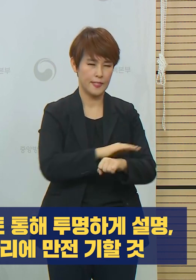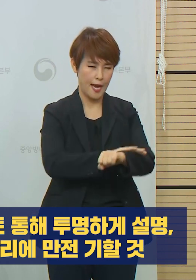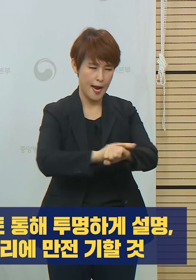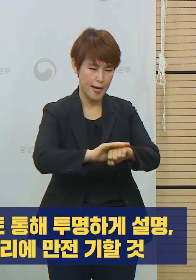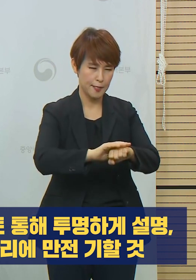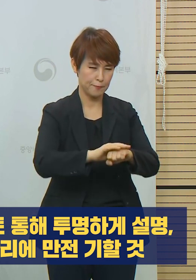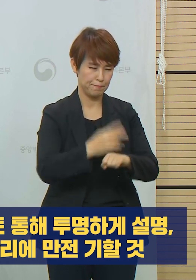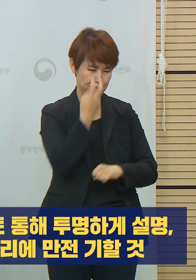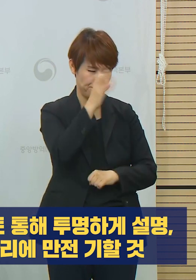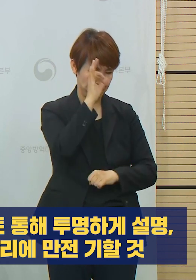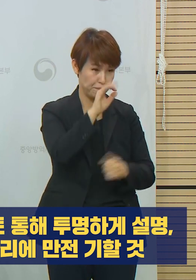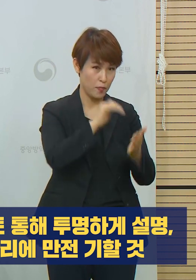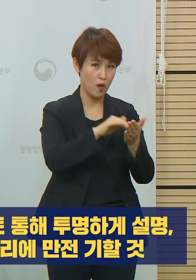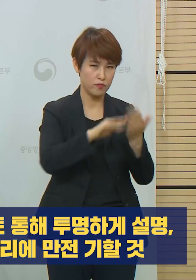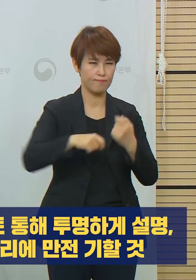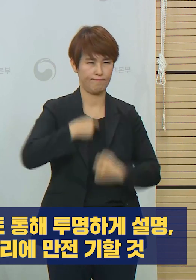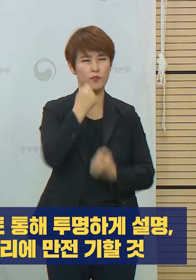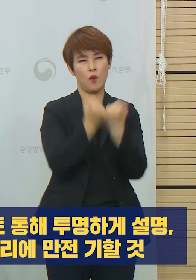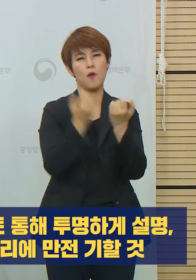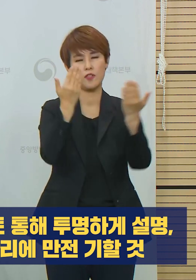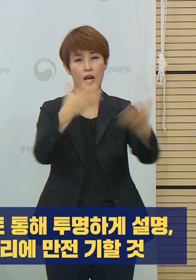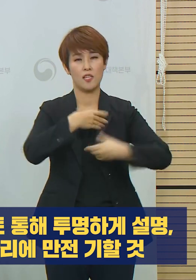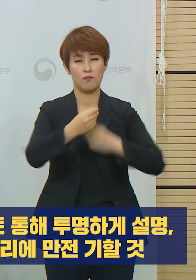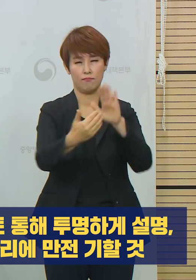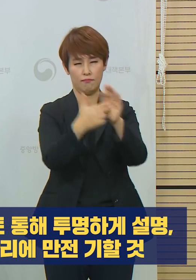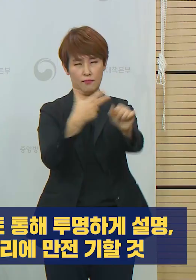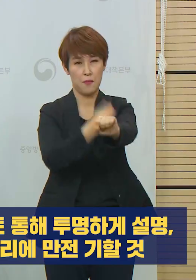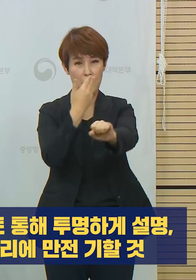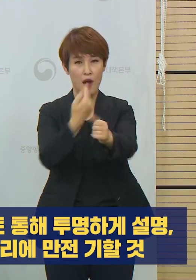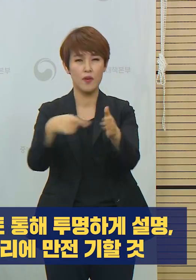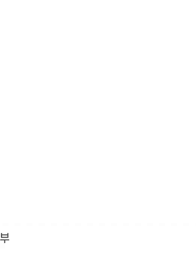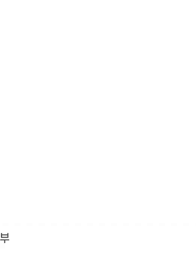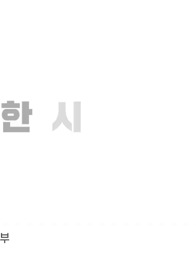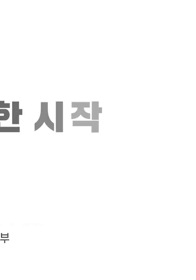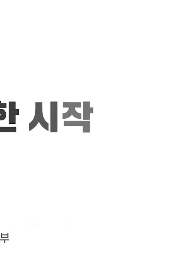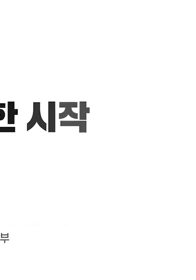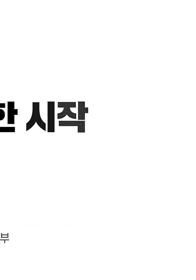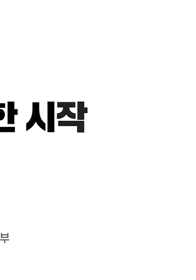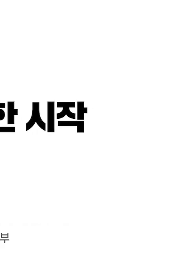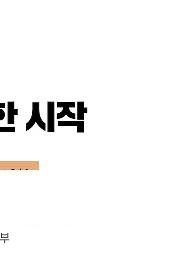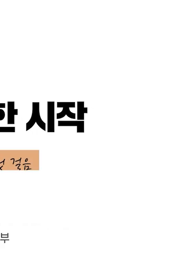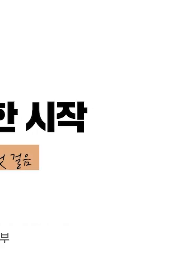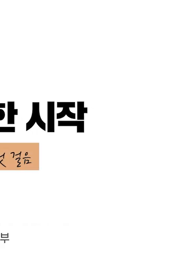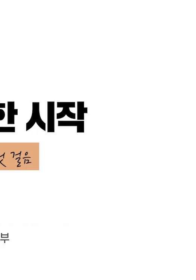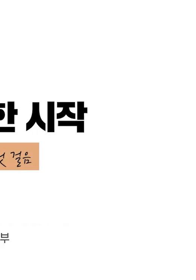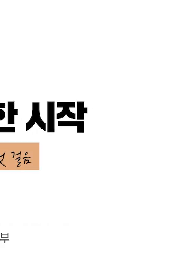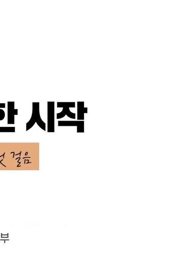안전한 예방접종을 시행할 수 있도록 관리에 만전을 기하겠습니다.